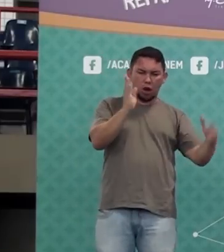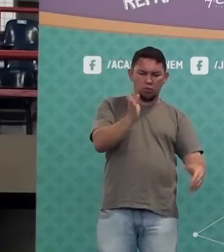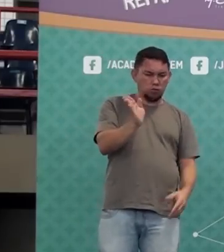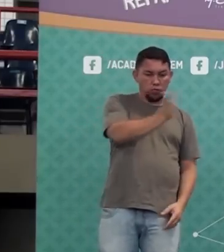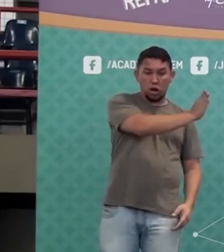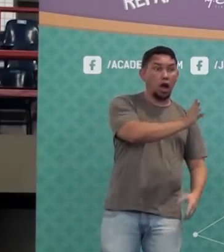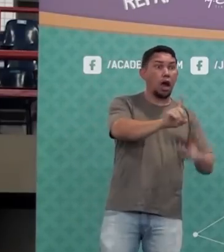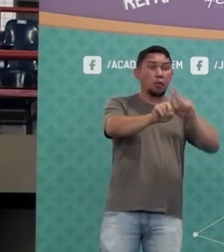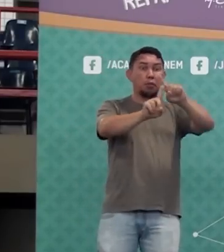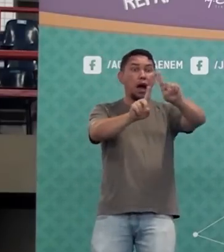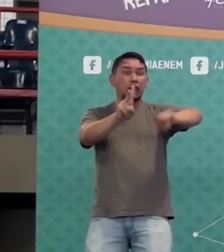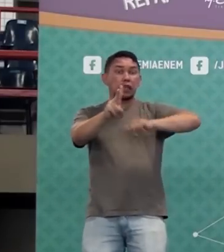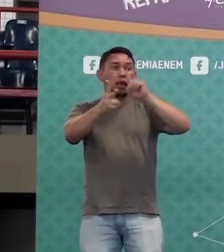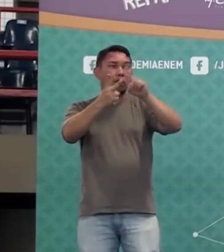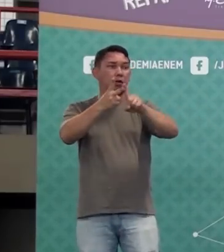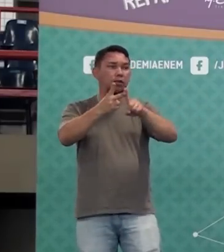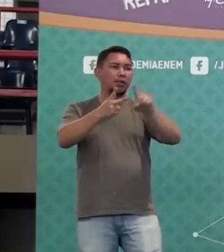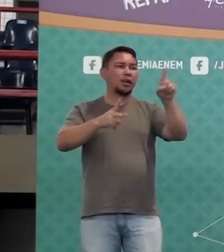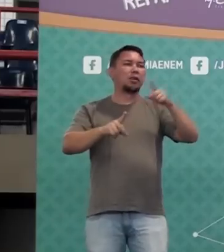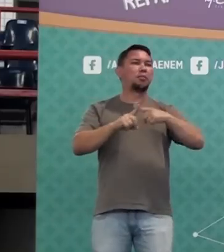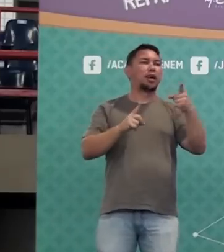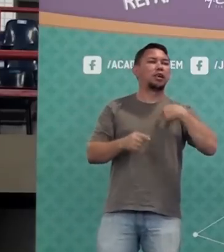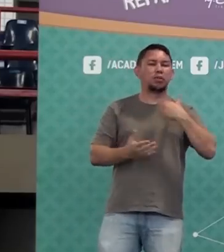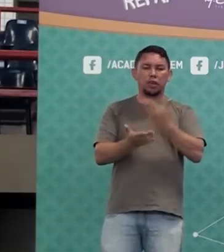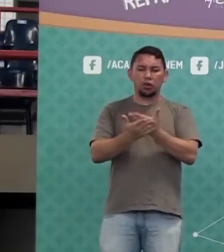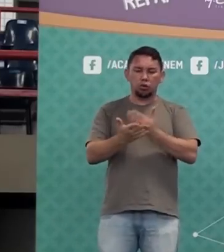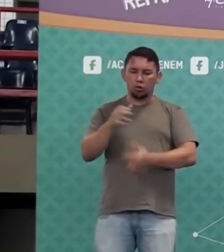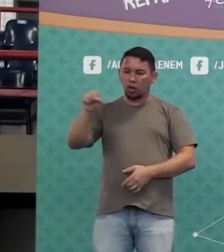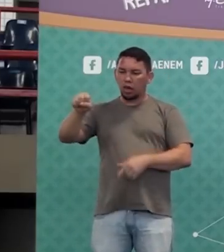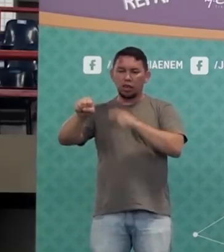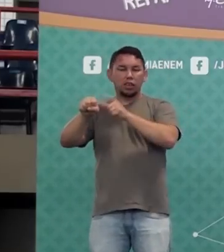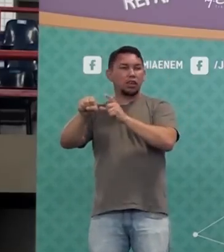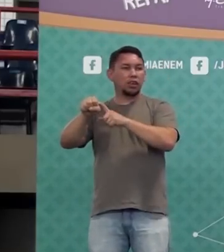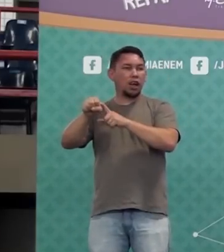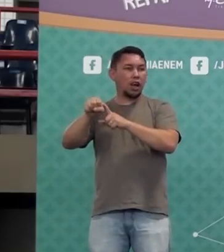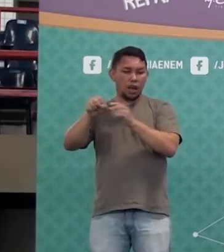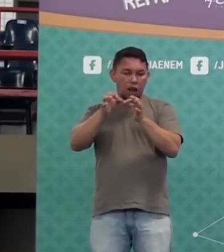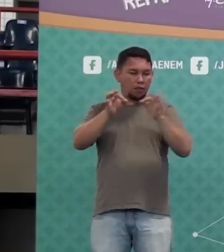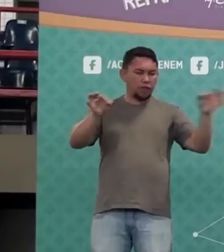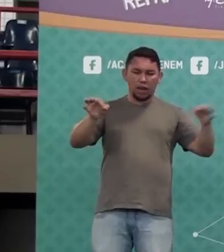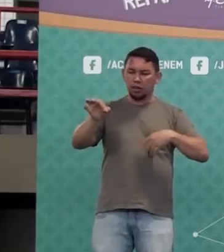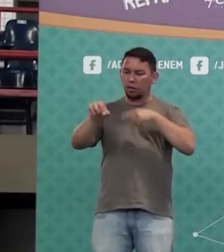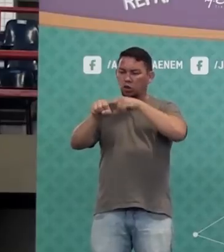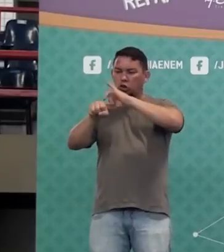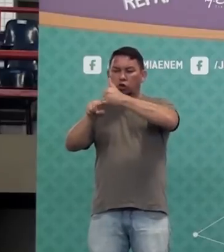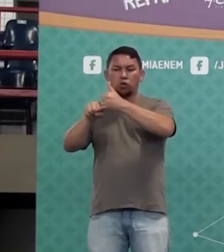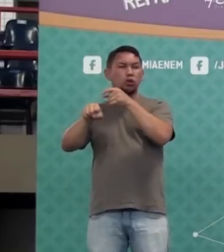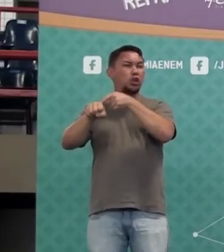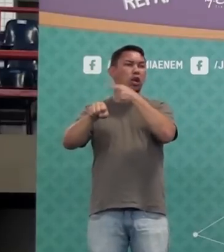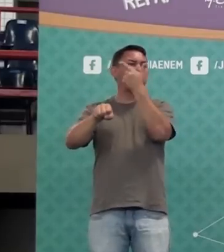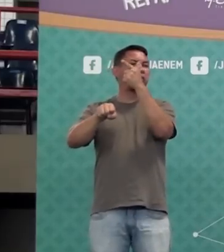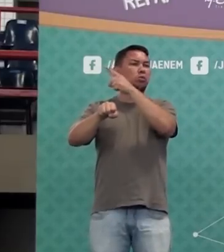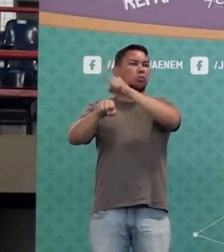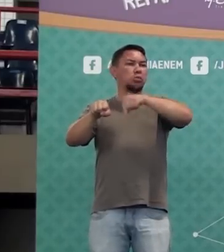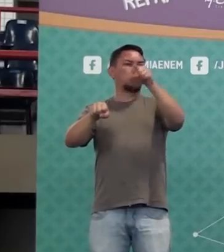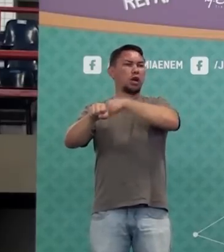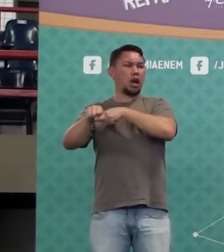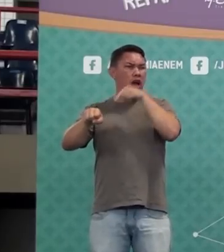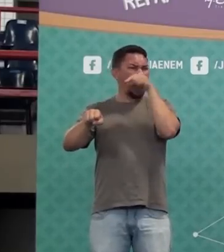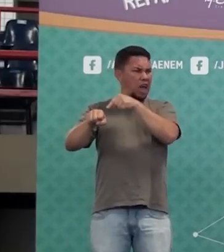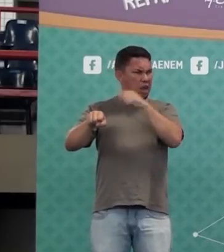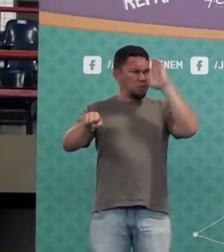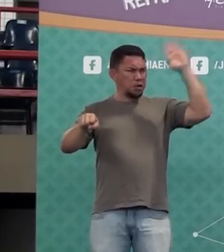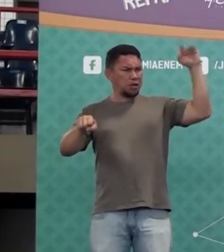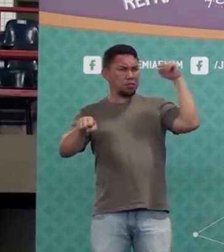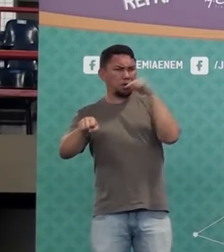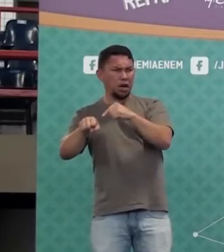que existe oração sem sujeito. Então ele conclui, o sujeito não é essencial na